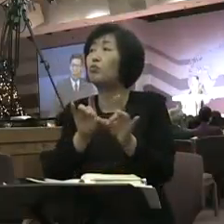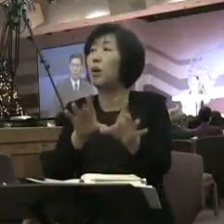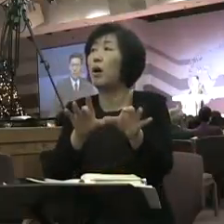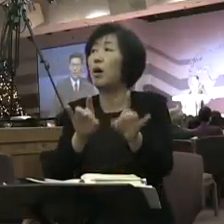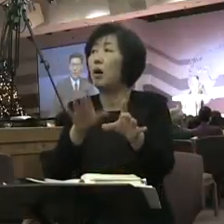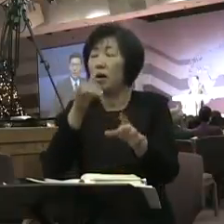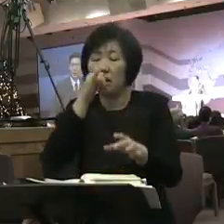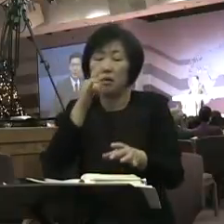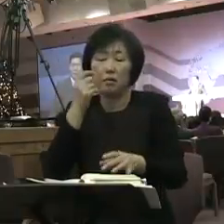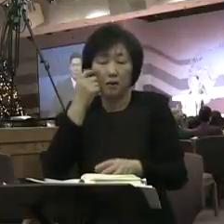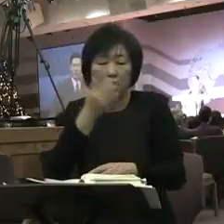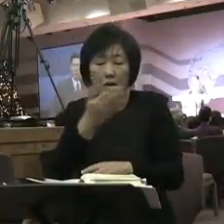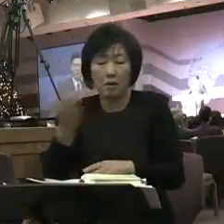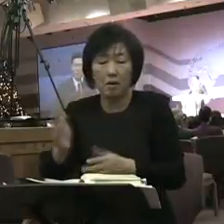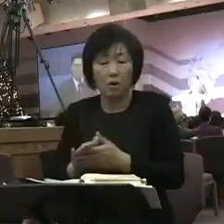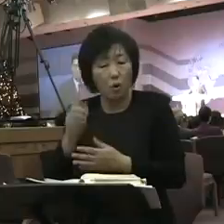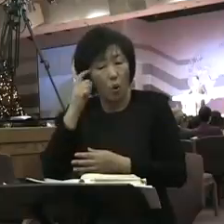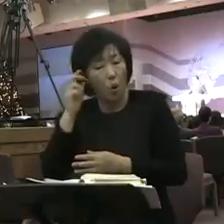여러분 혹시